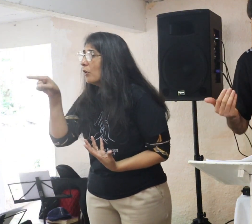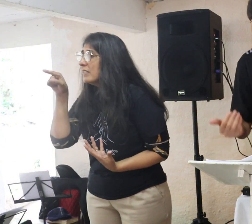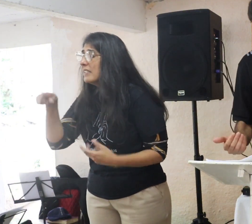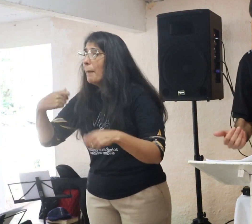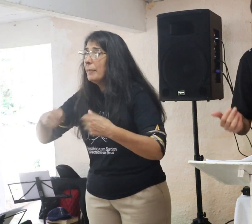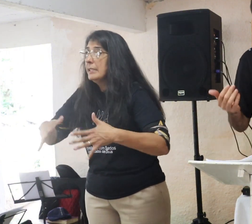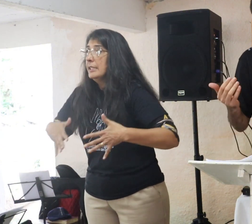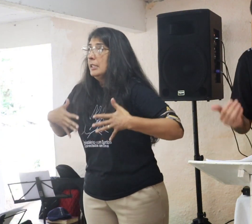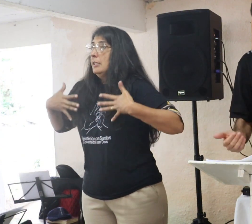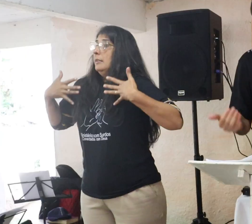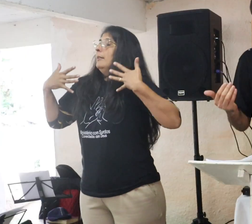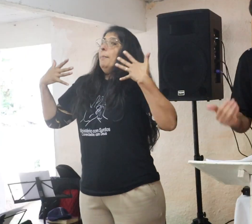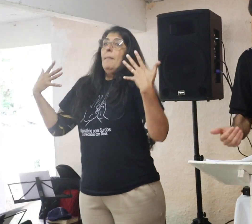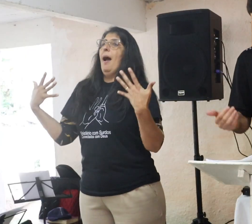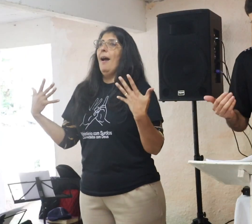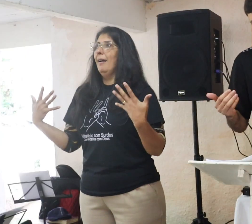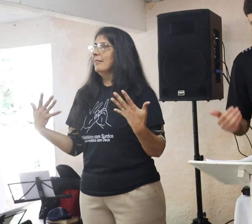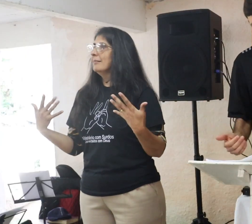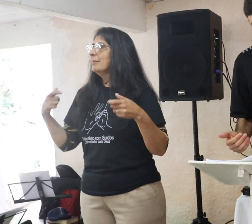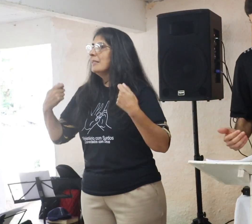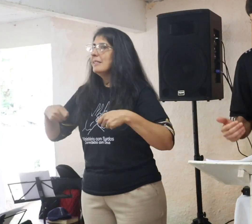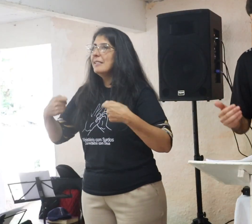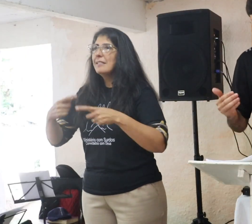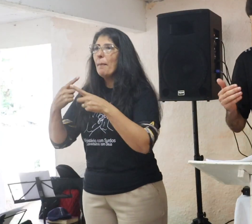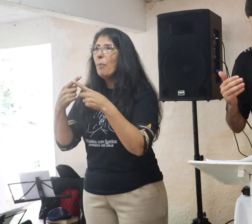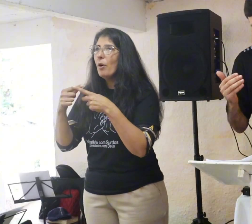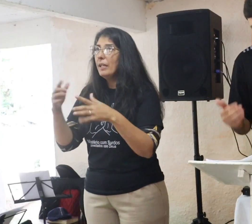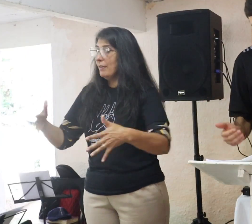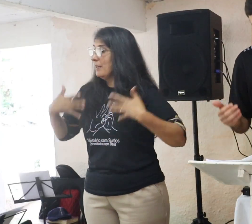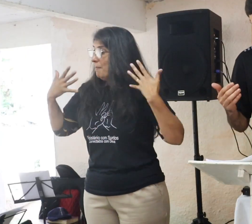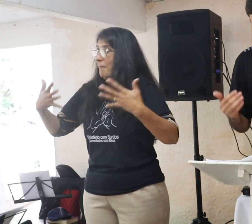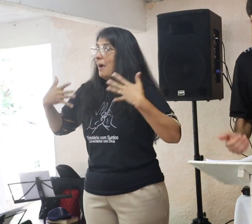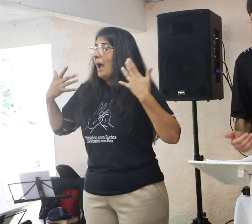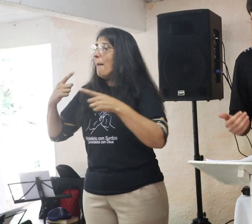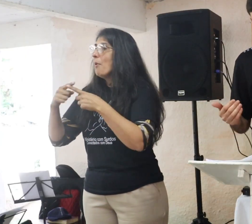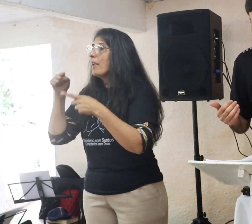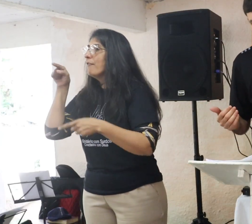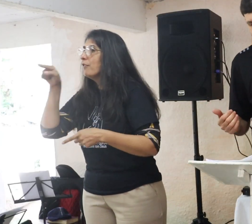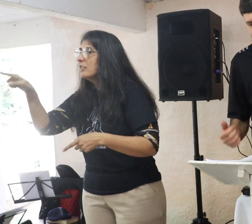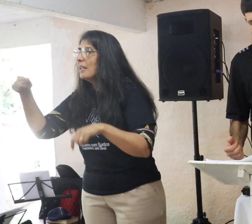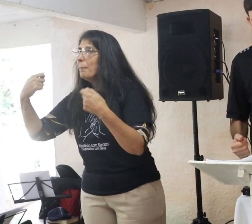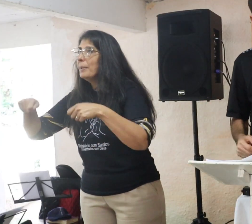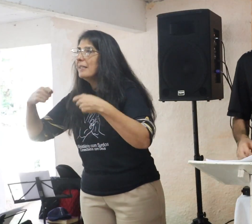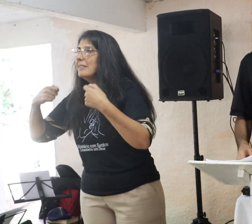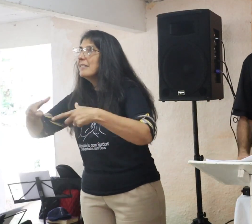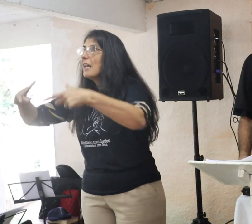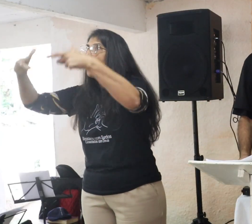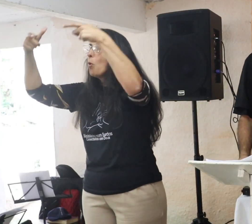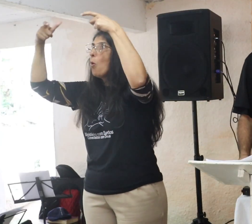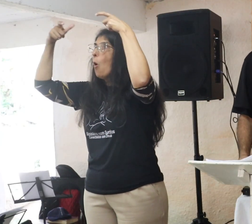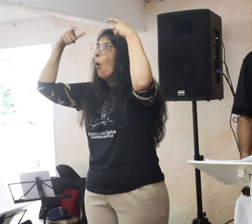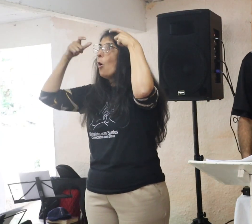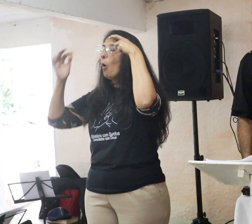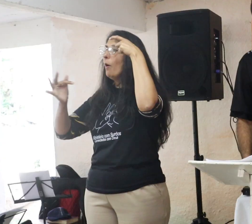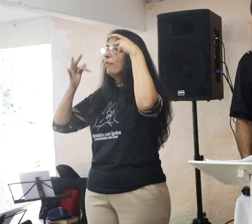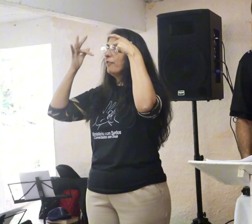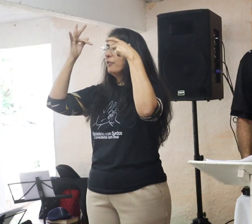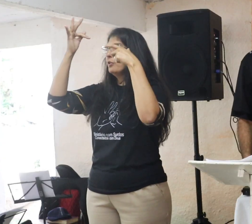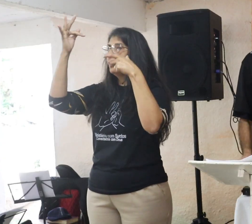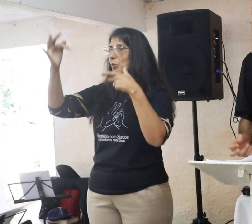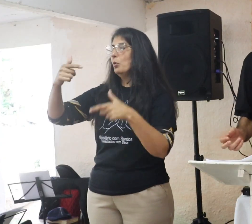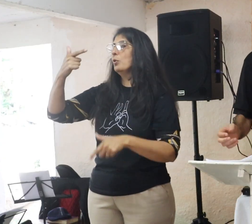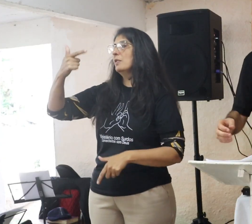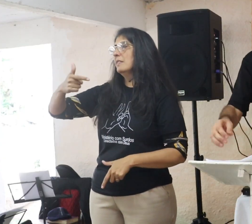da justiça que o Senhor dará naquele dia para todos que amam a sua vinda. 2 Timóteo